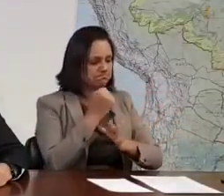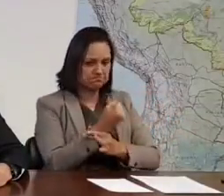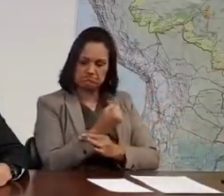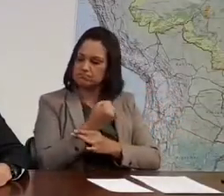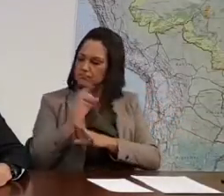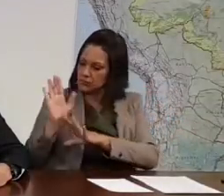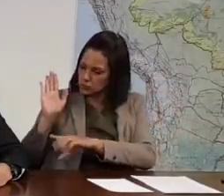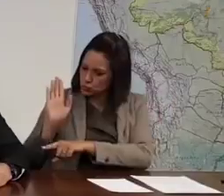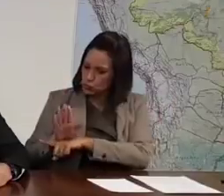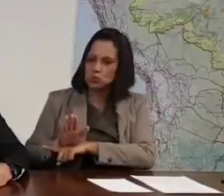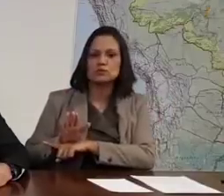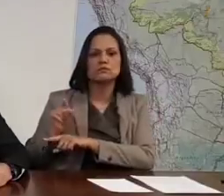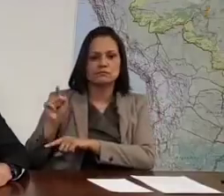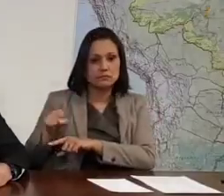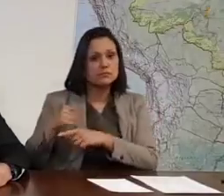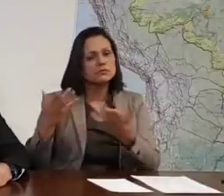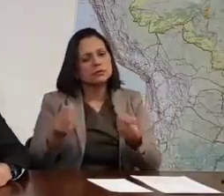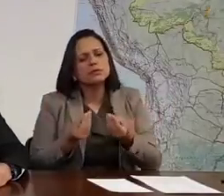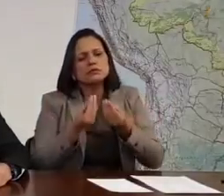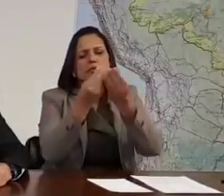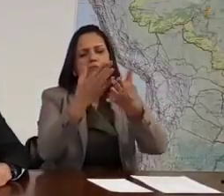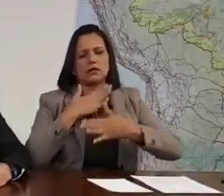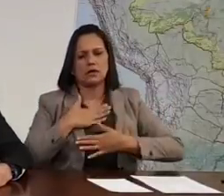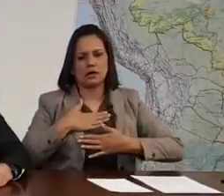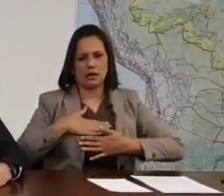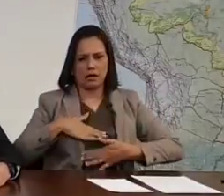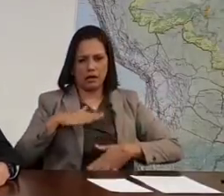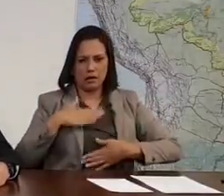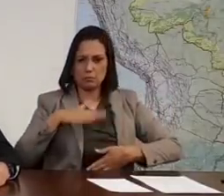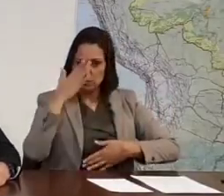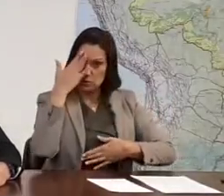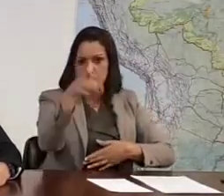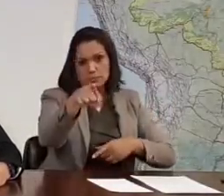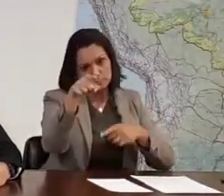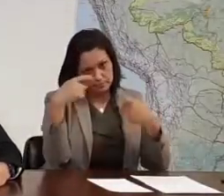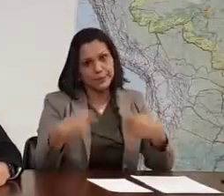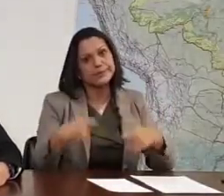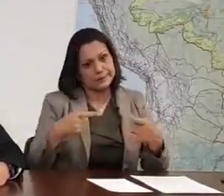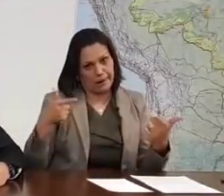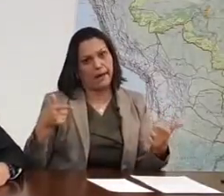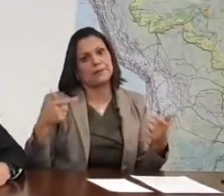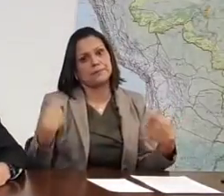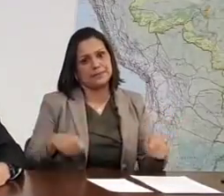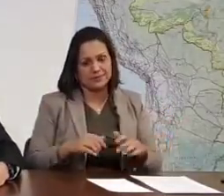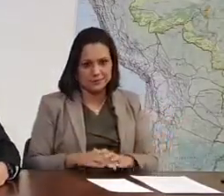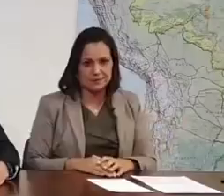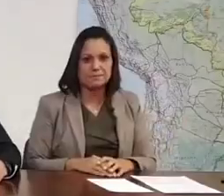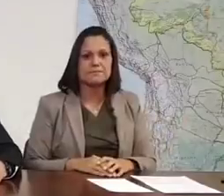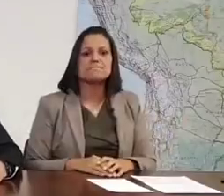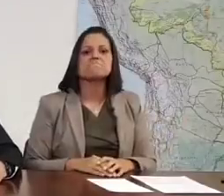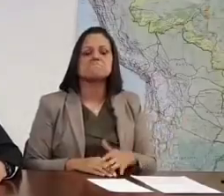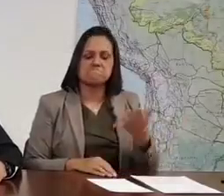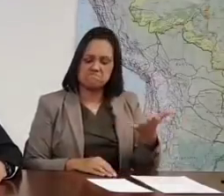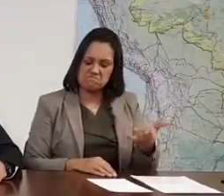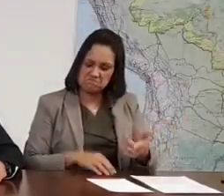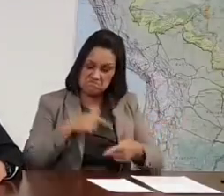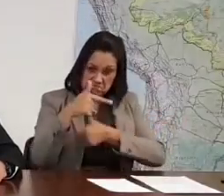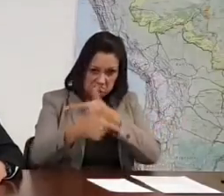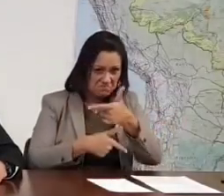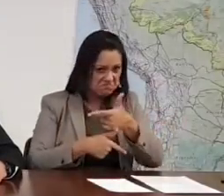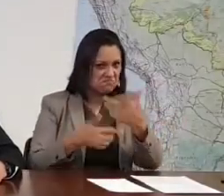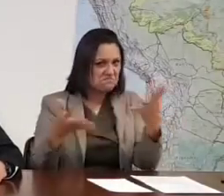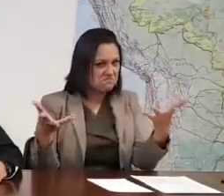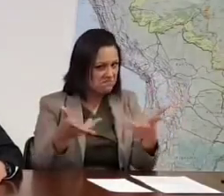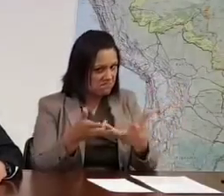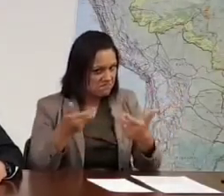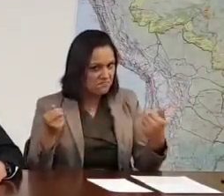senhor, e o mais importante, deu tranquilidade a quem está lá na ponta e que precisa. Olha, pelo excelente trabalho prestado